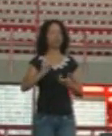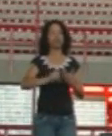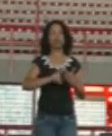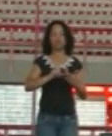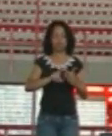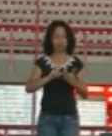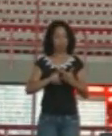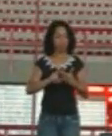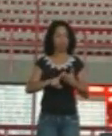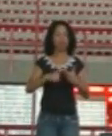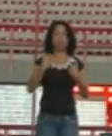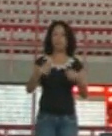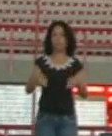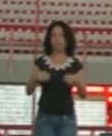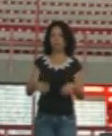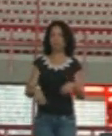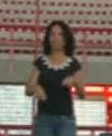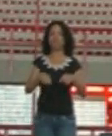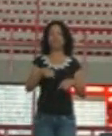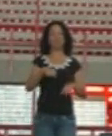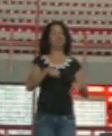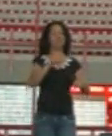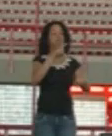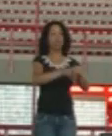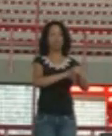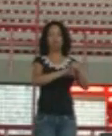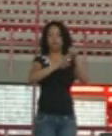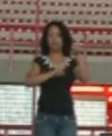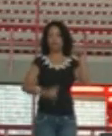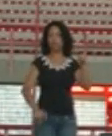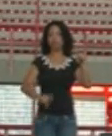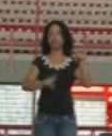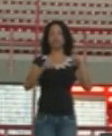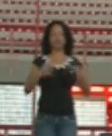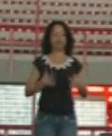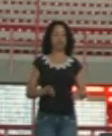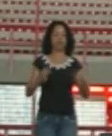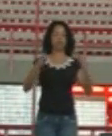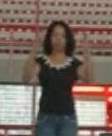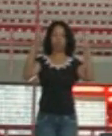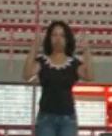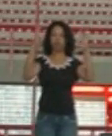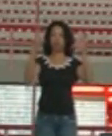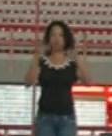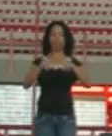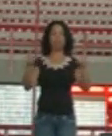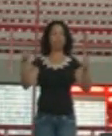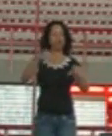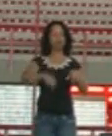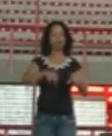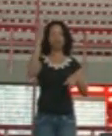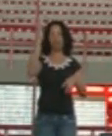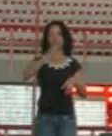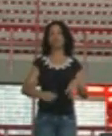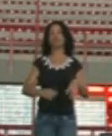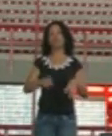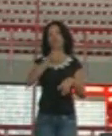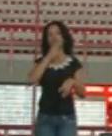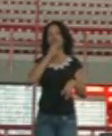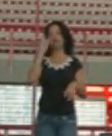tenha independência tecnológica. O Brasil ainda é muito dependente